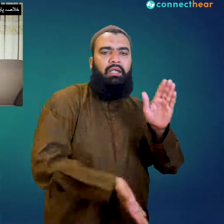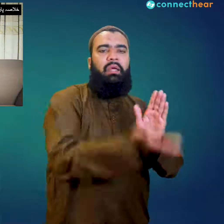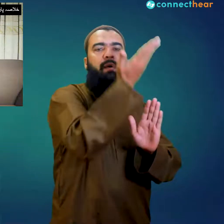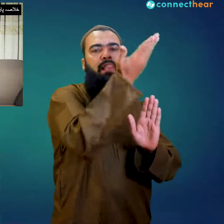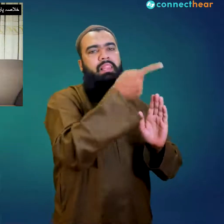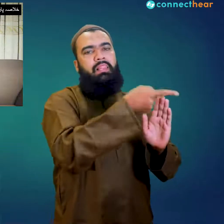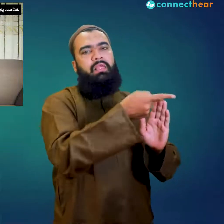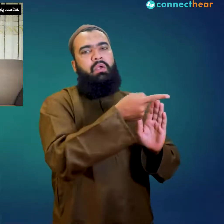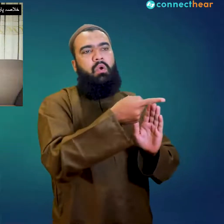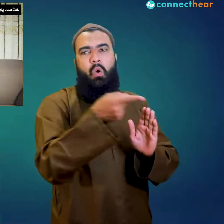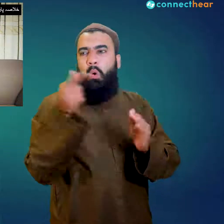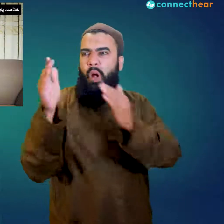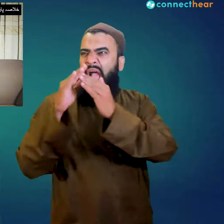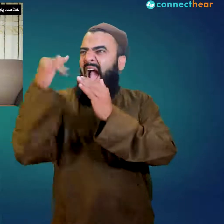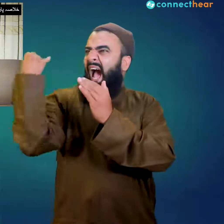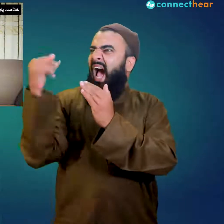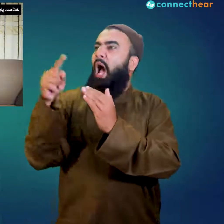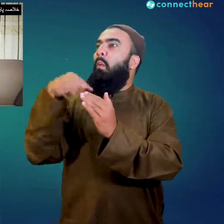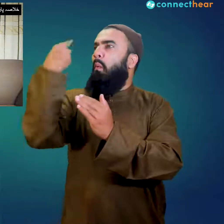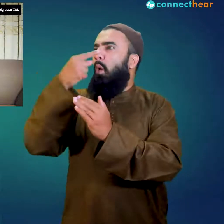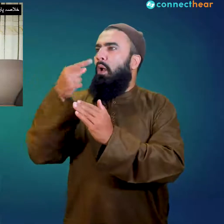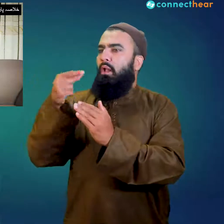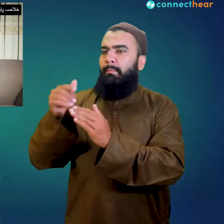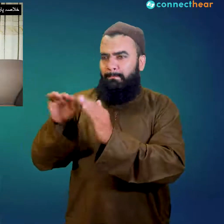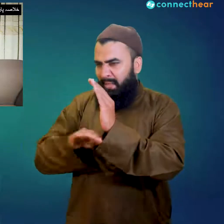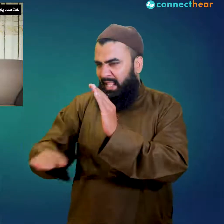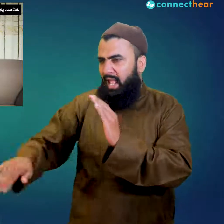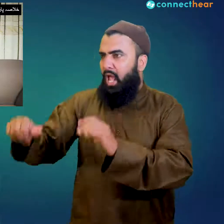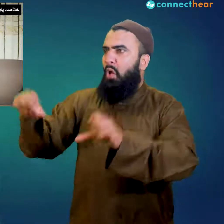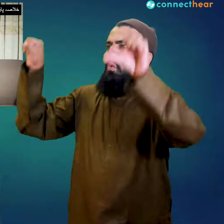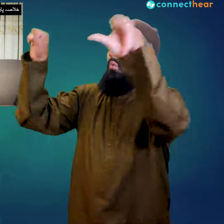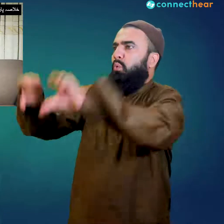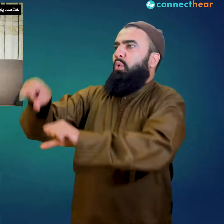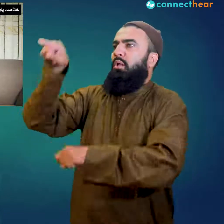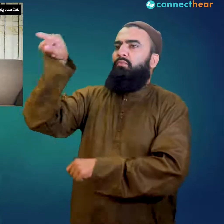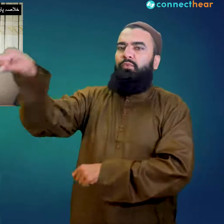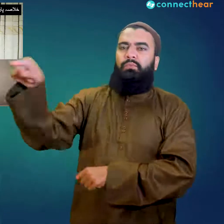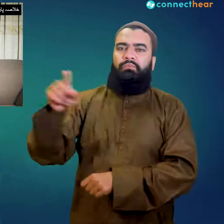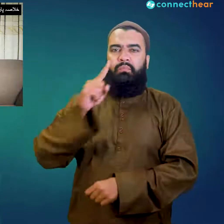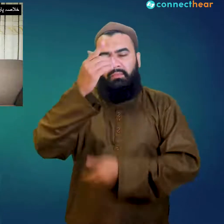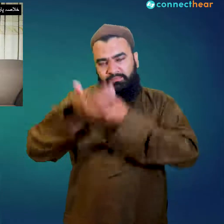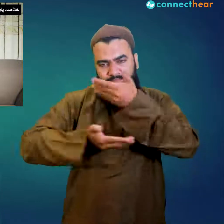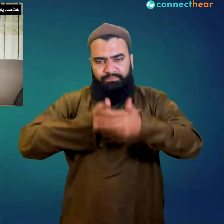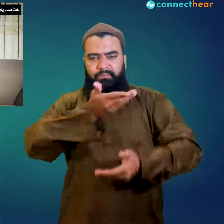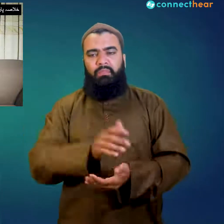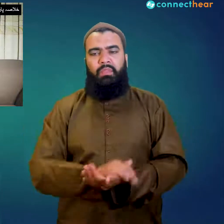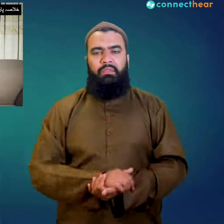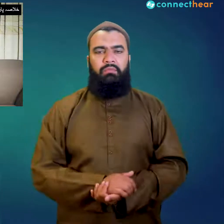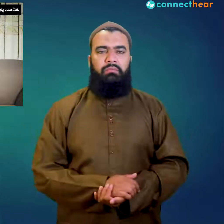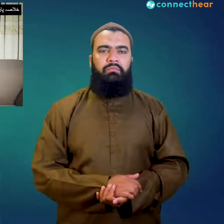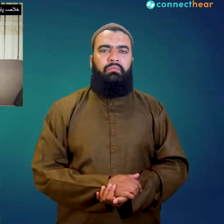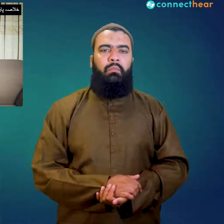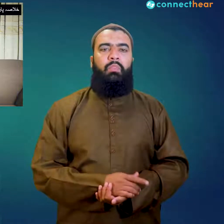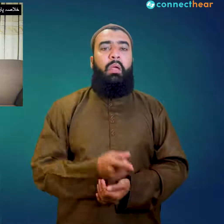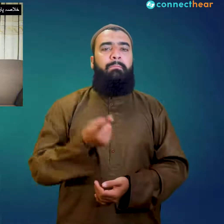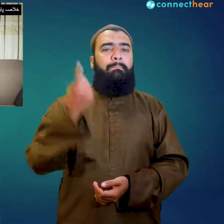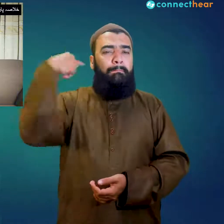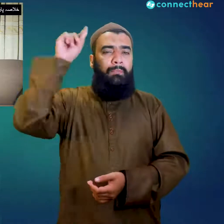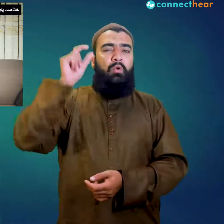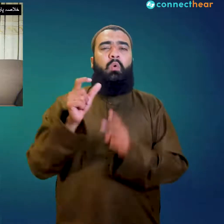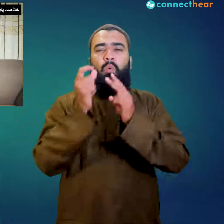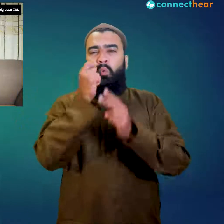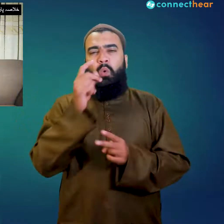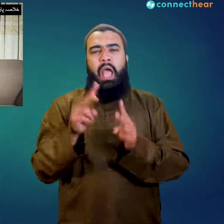أَلَّا تُقْسِطُوا فِي الْيَتَامَى۔ یہ آیت مشہور ہے اس حوالے سے کہ یتیموں کے